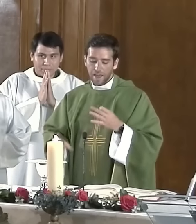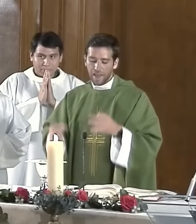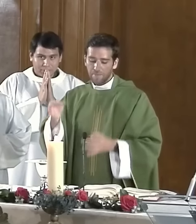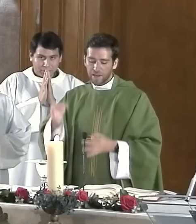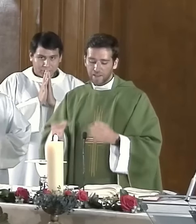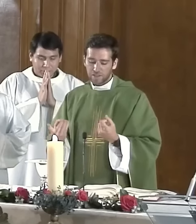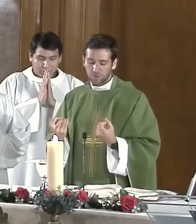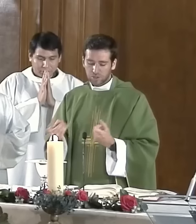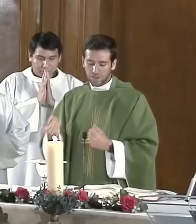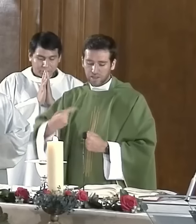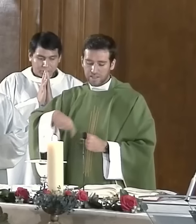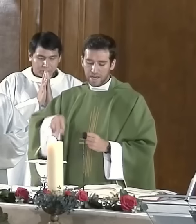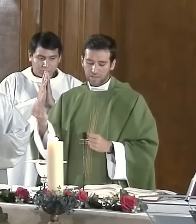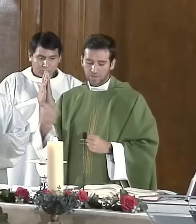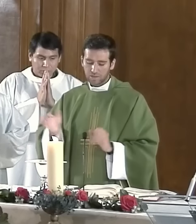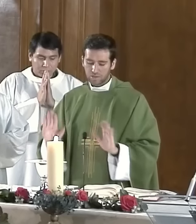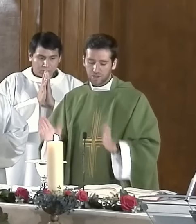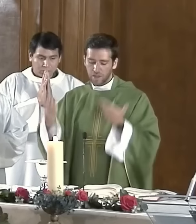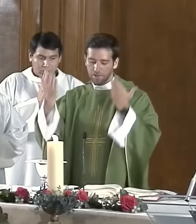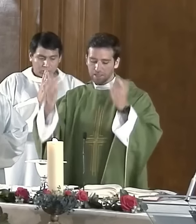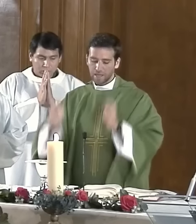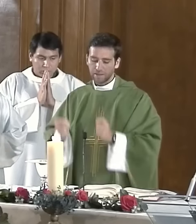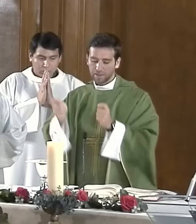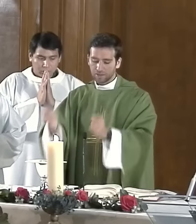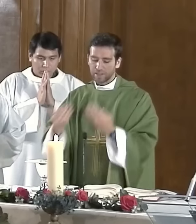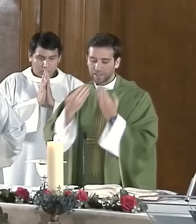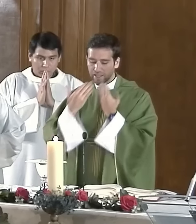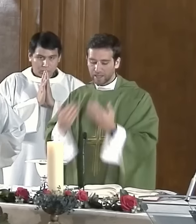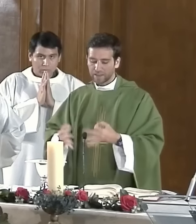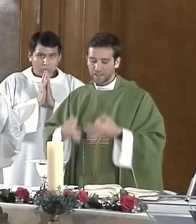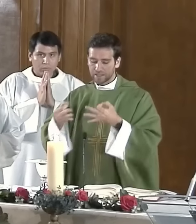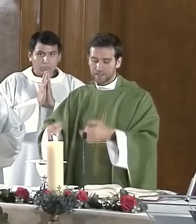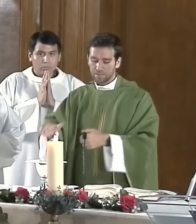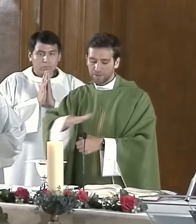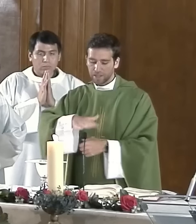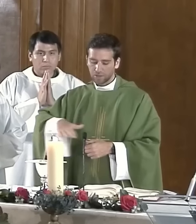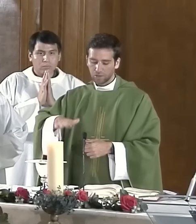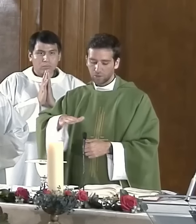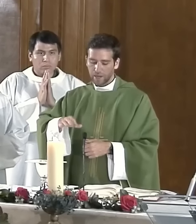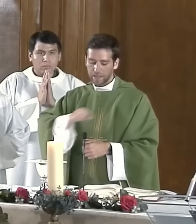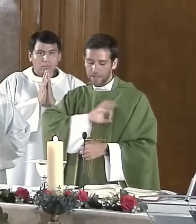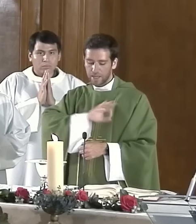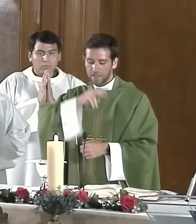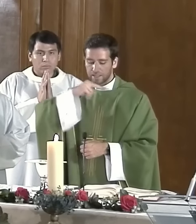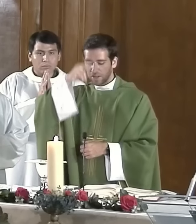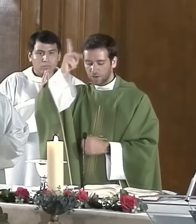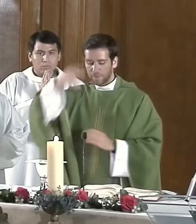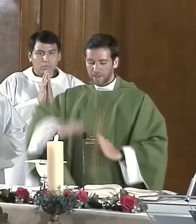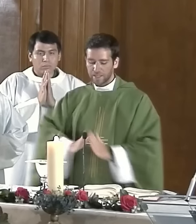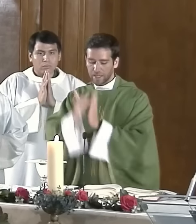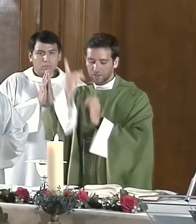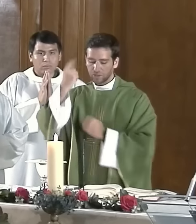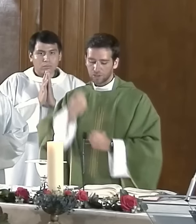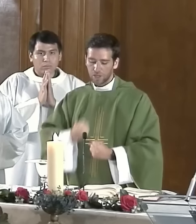En verdad es justo y necesario, es nuestro deber y salvación darte gracias siempre y en todo lugar, Señor Padre Santo,